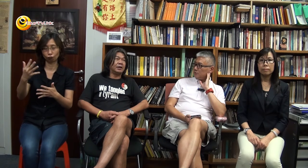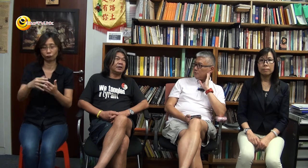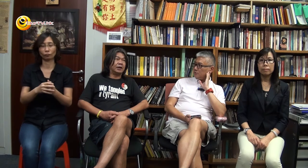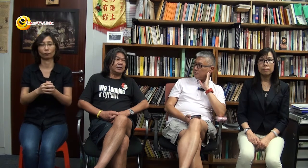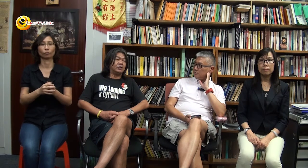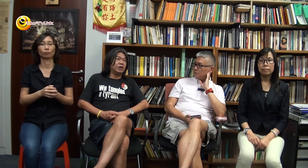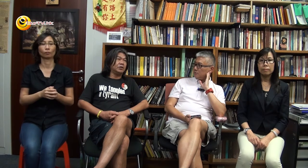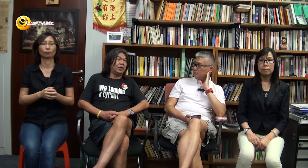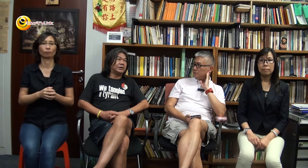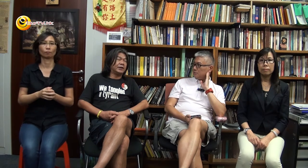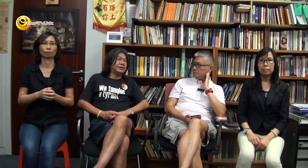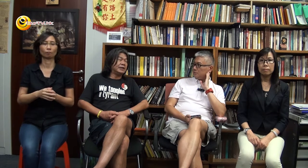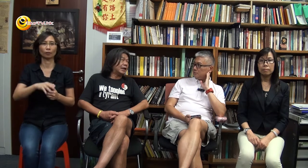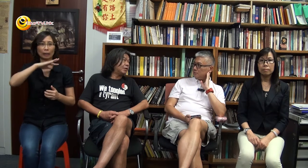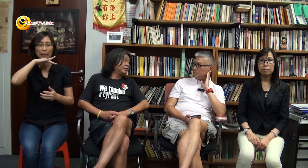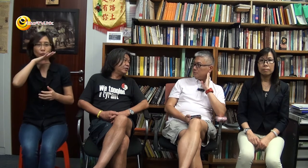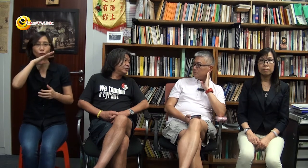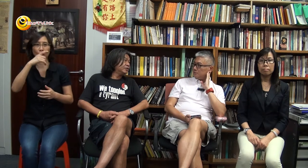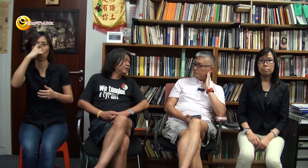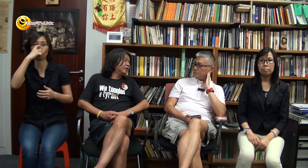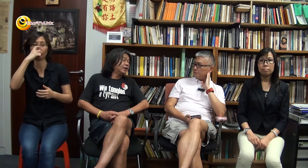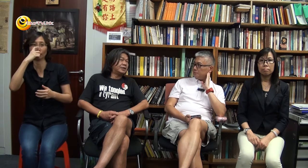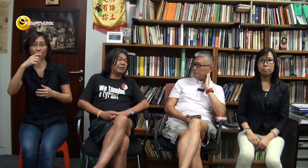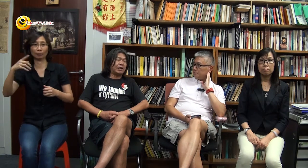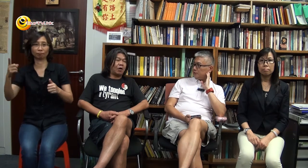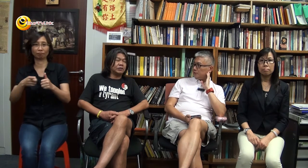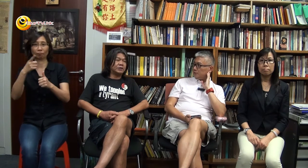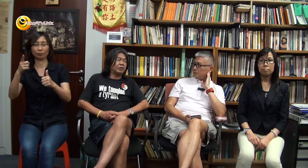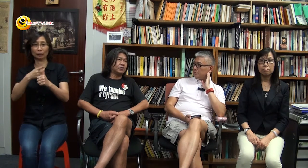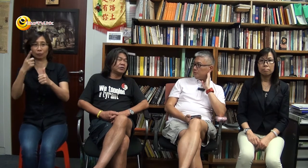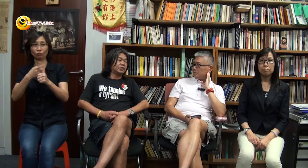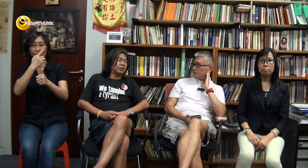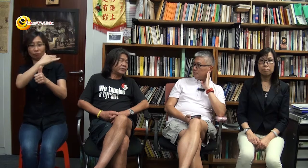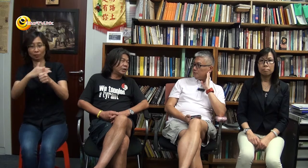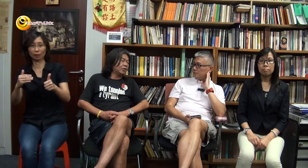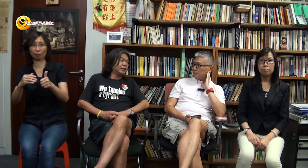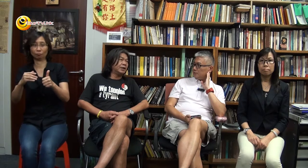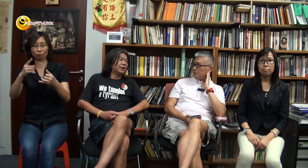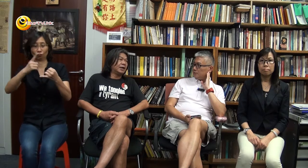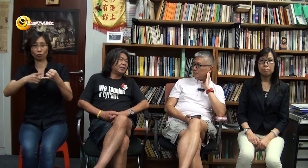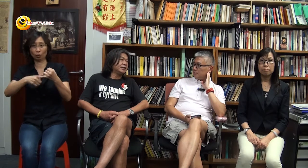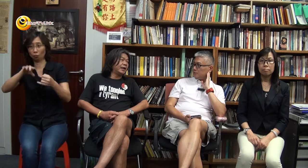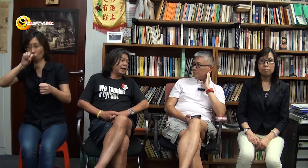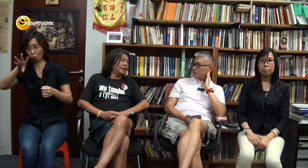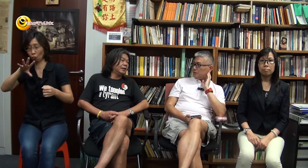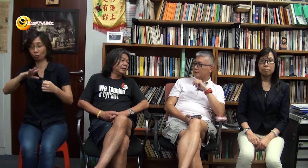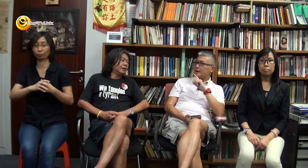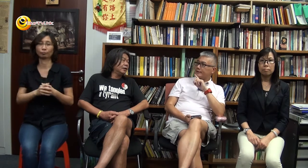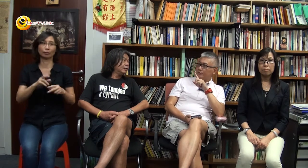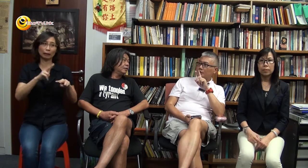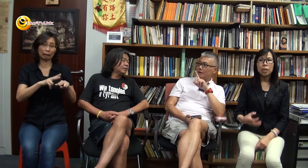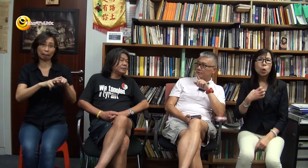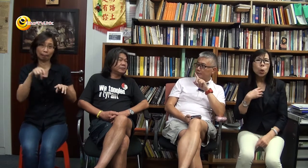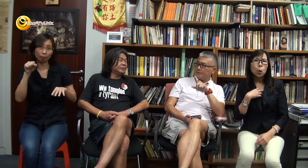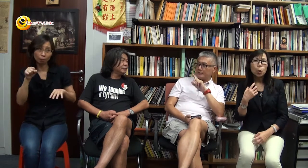所以如果梁振英係先斬後奏，即係話一講咗之後，中共即刻同意咧，咁肯定係。 你覺得